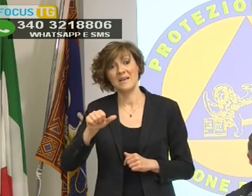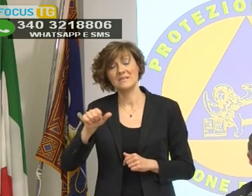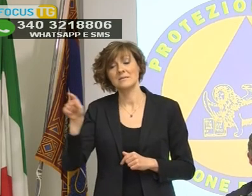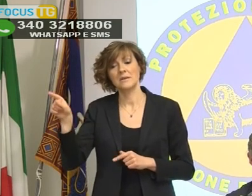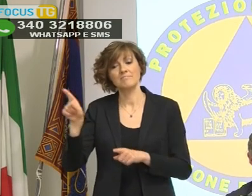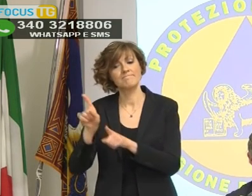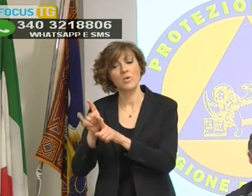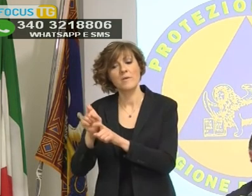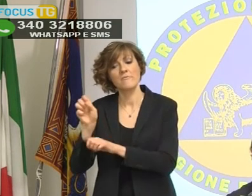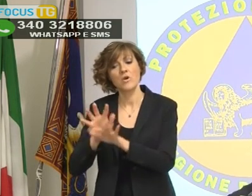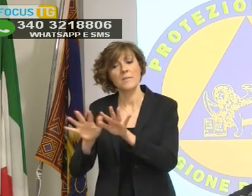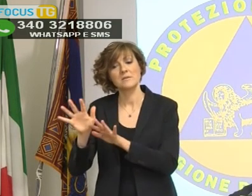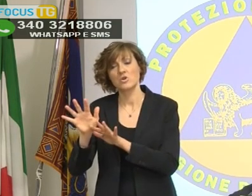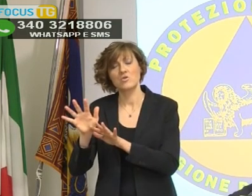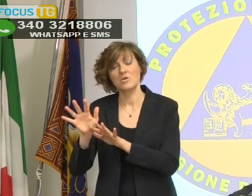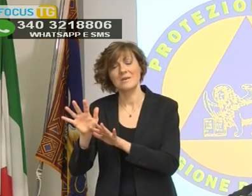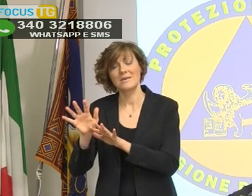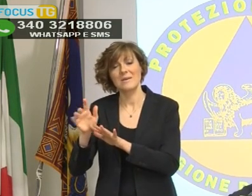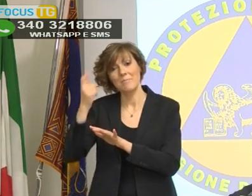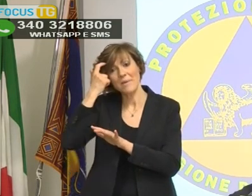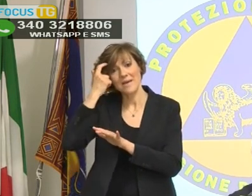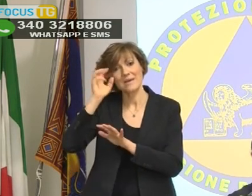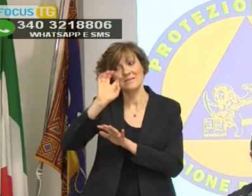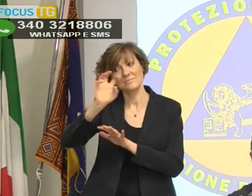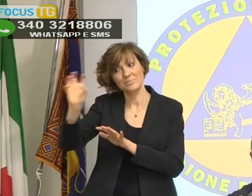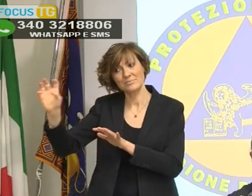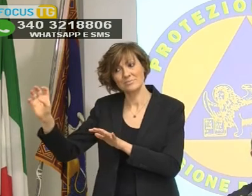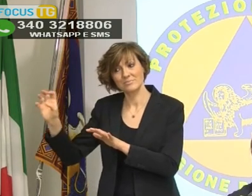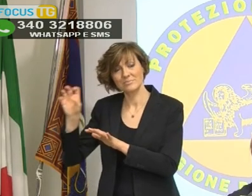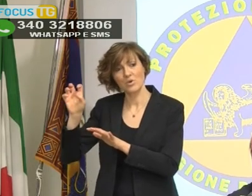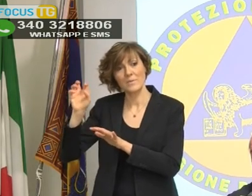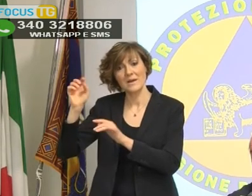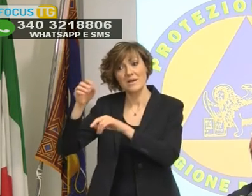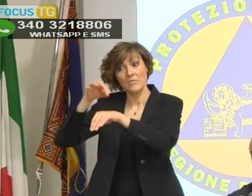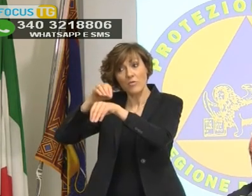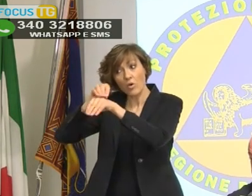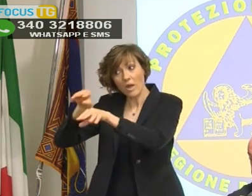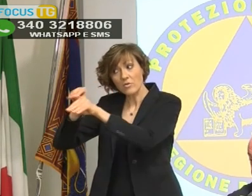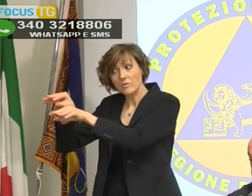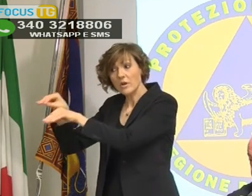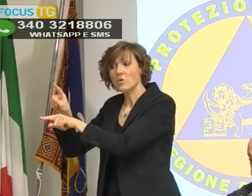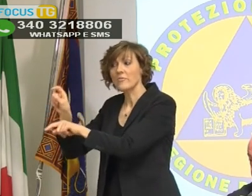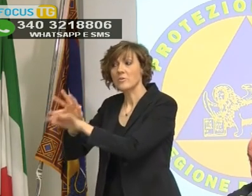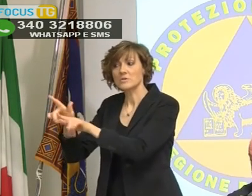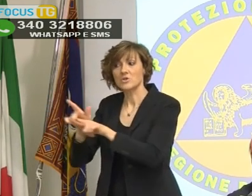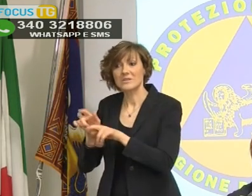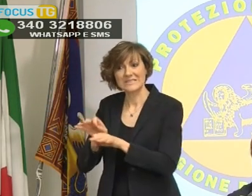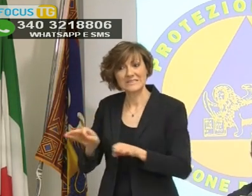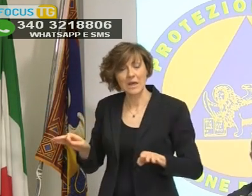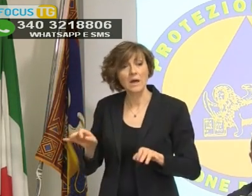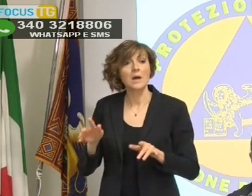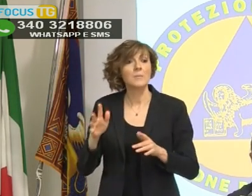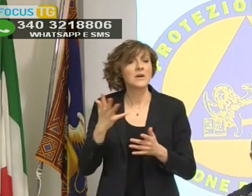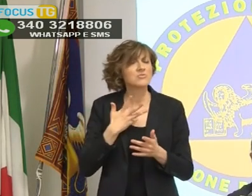paesi stranieri di possibili focolai e del blocco per venire in Italia. Ma